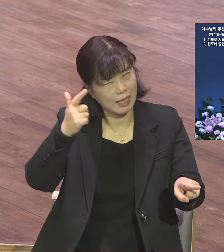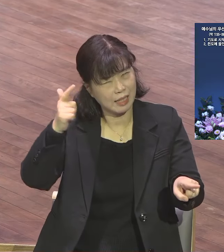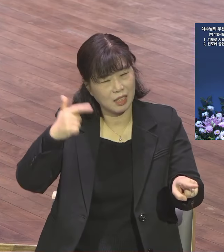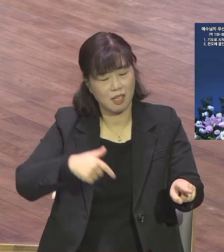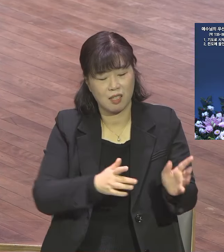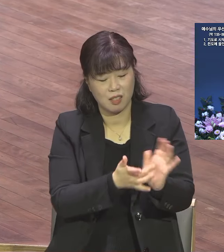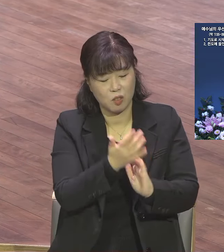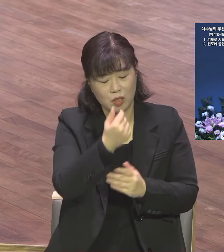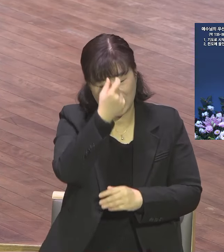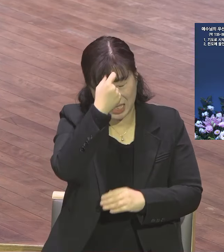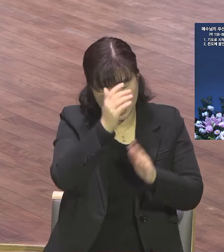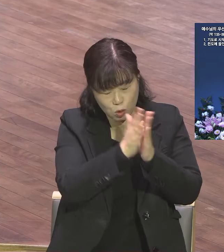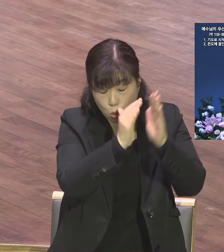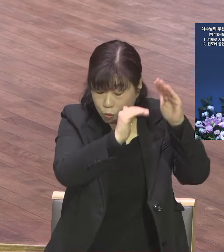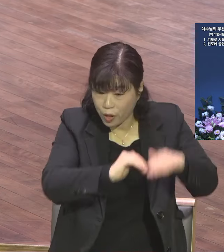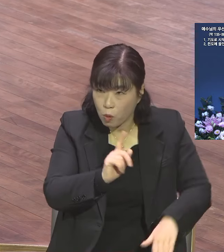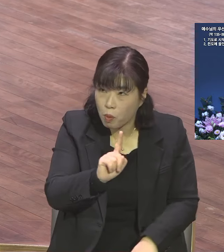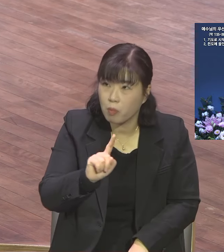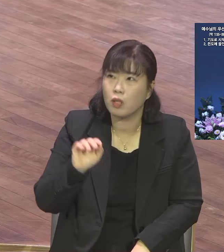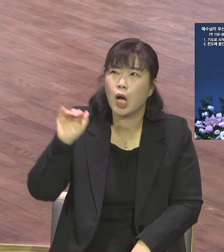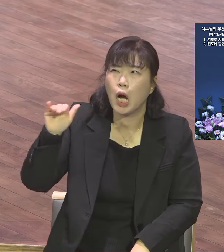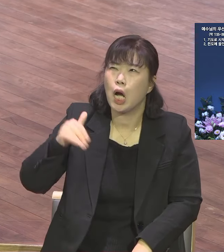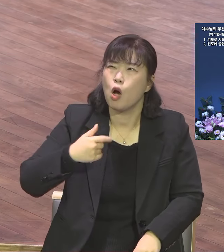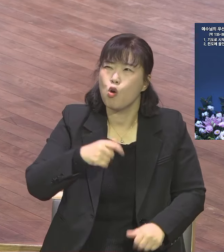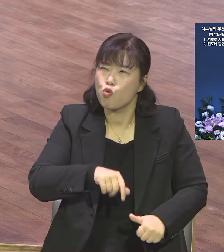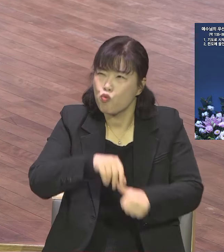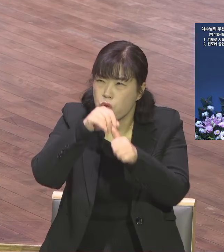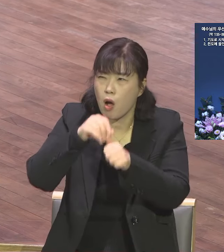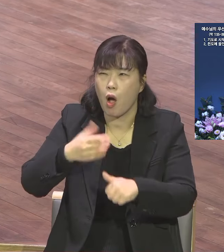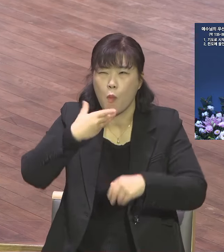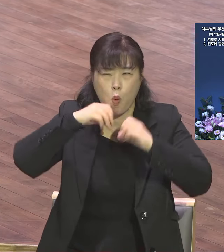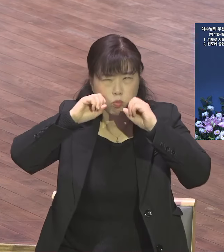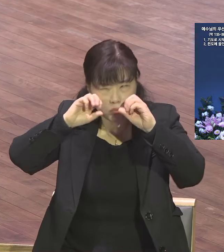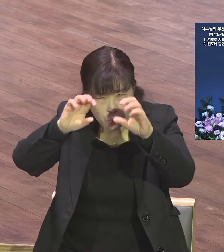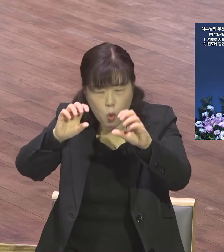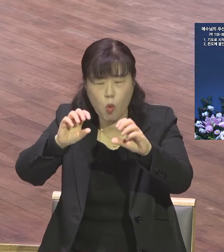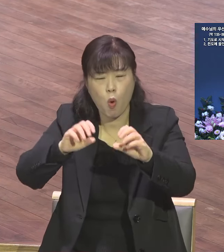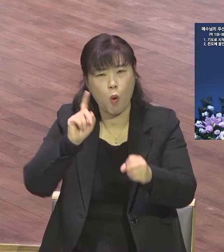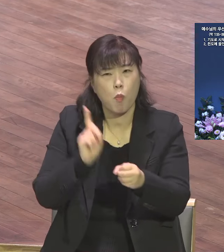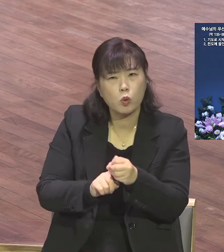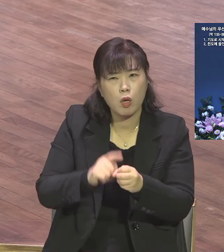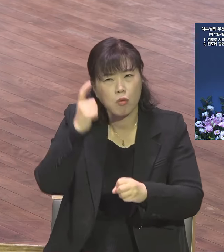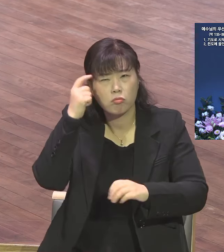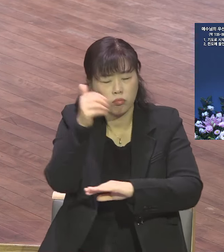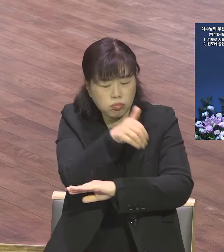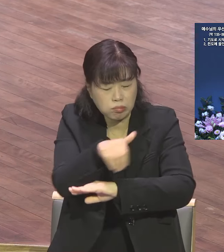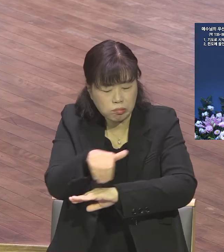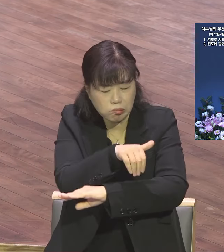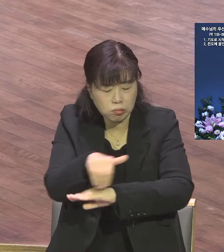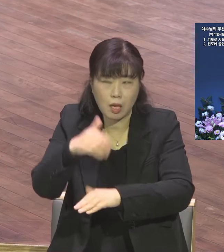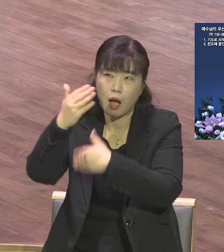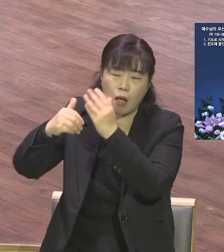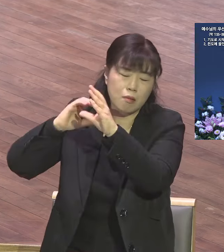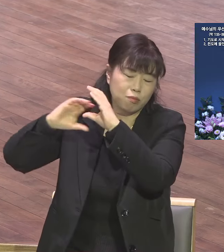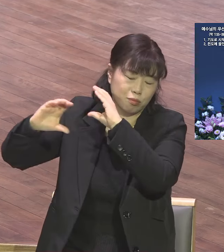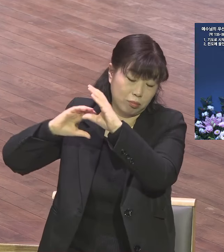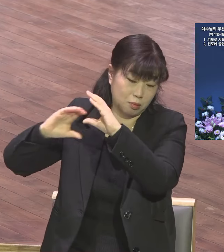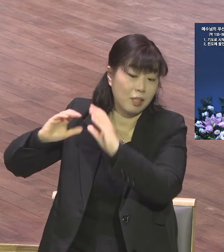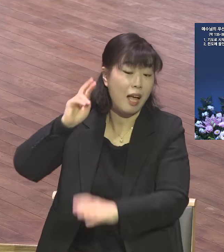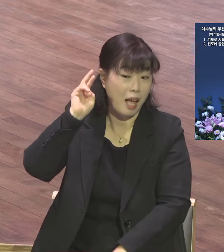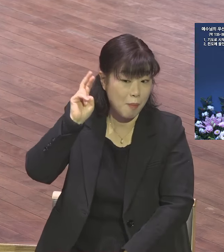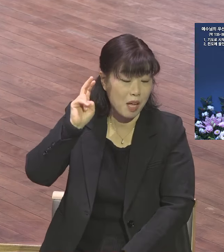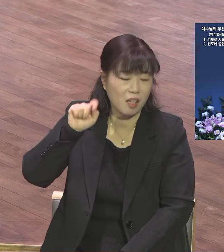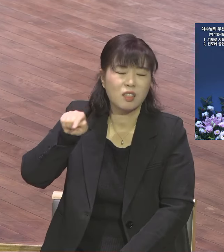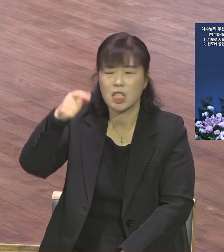위해서 전도 계획을 세우셨다. 그거예요. 전도 계획을 위해 기도한 거예요. 하나님과의 소통을 하면 나오는 것이